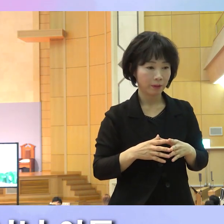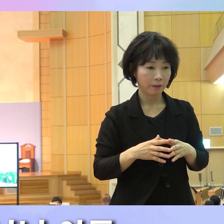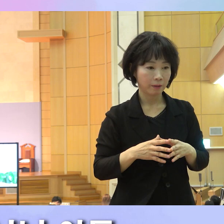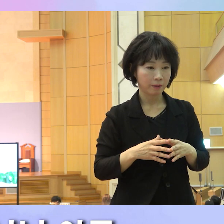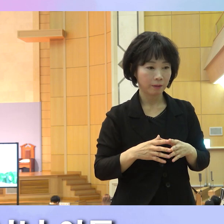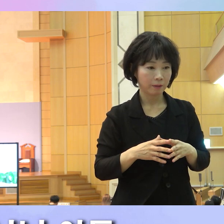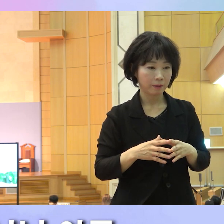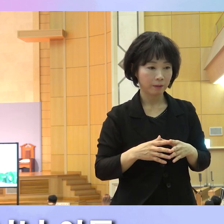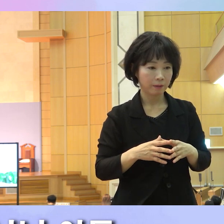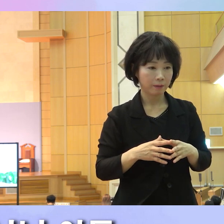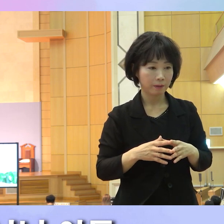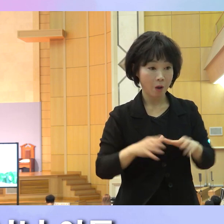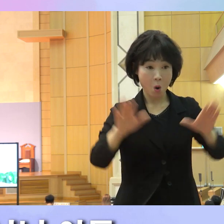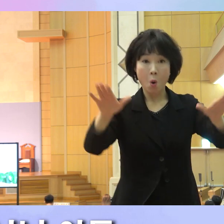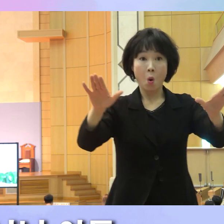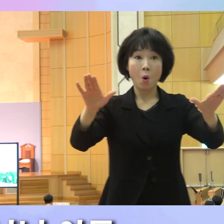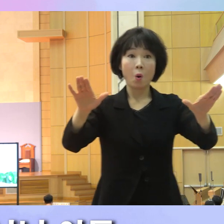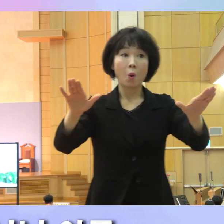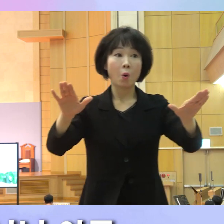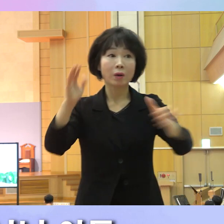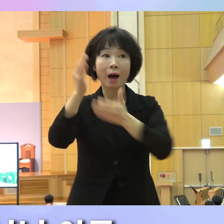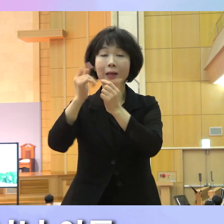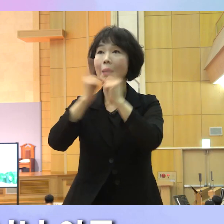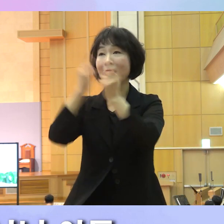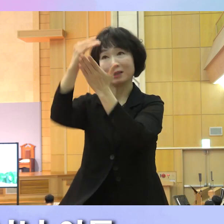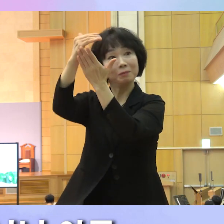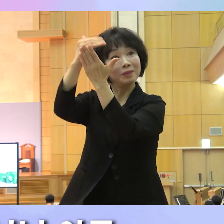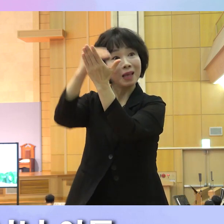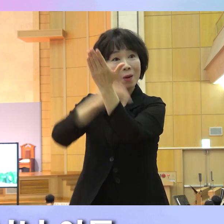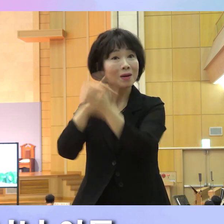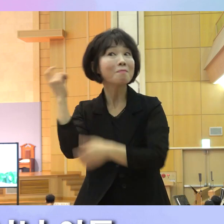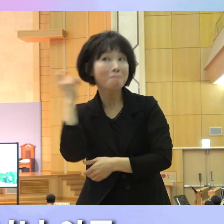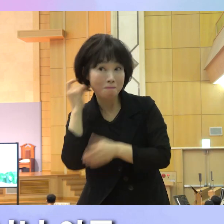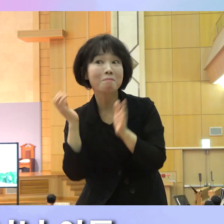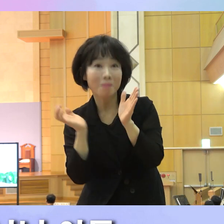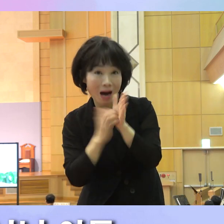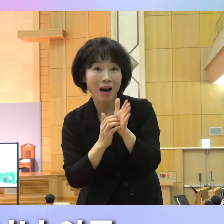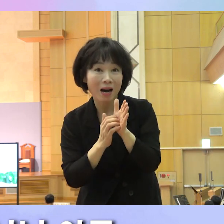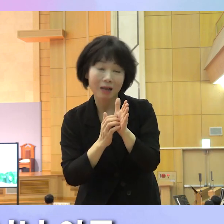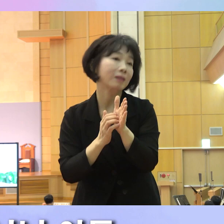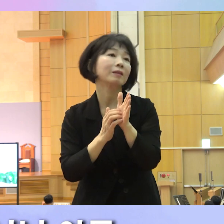네, 다 같이 오늘 말씀을 여러분 들었는데